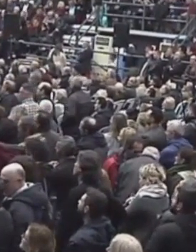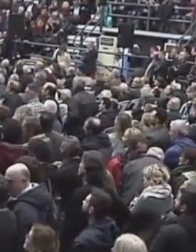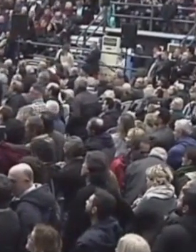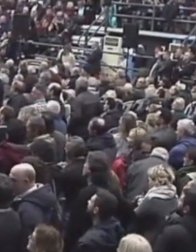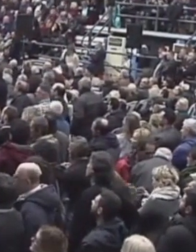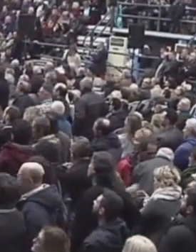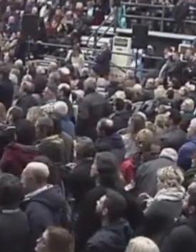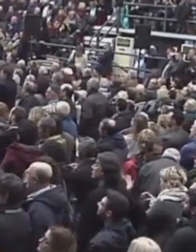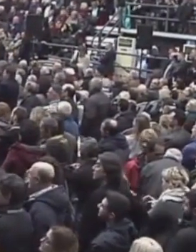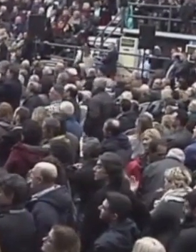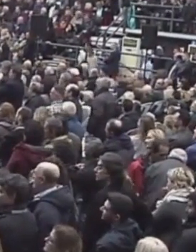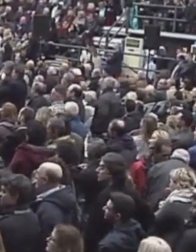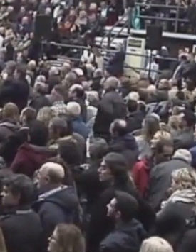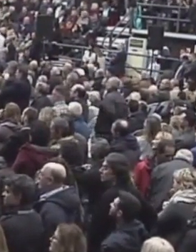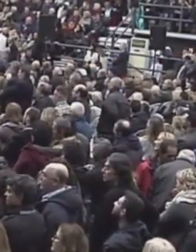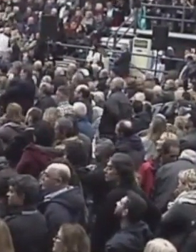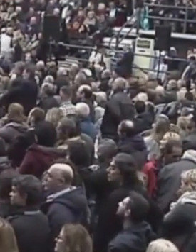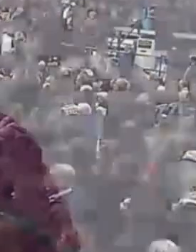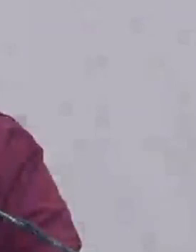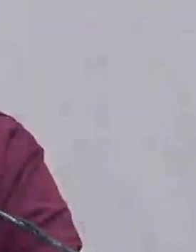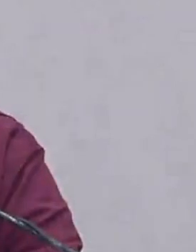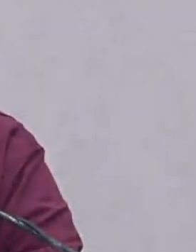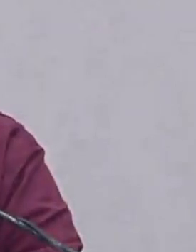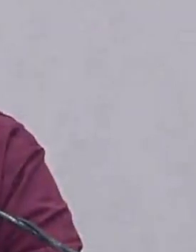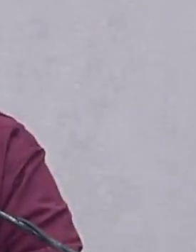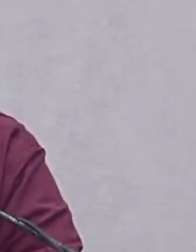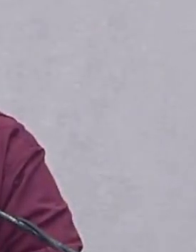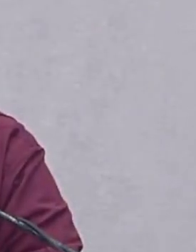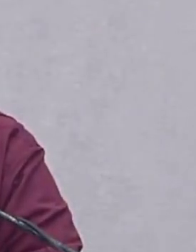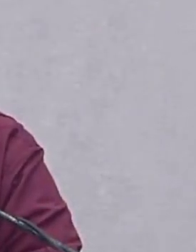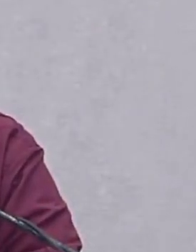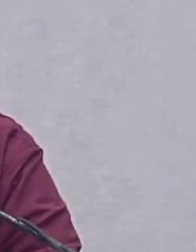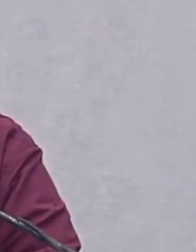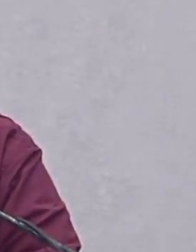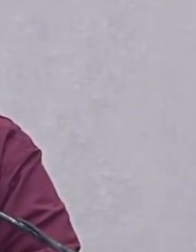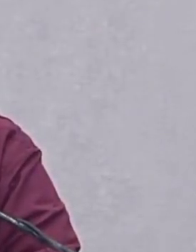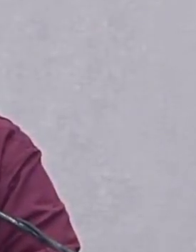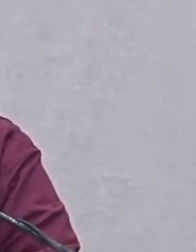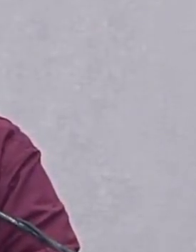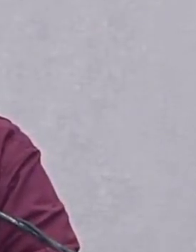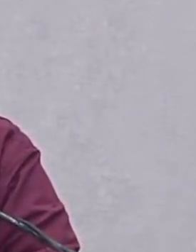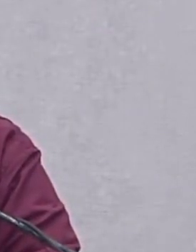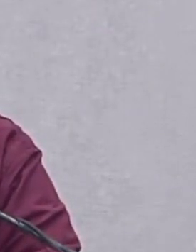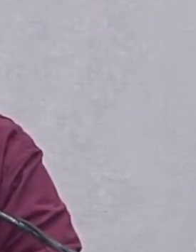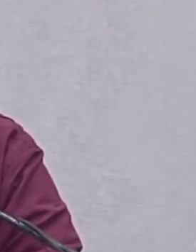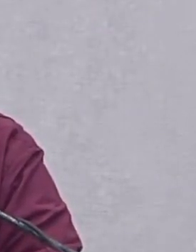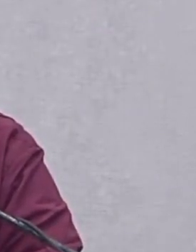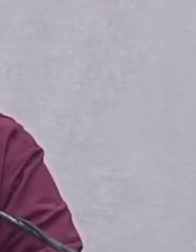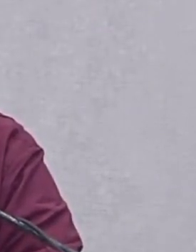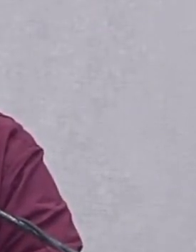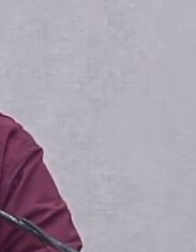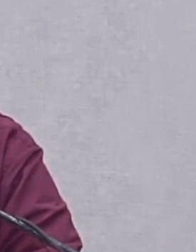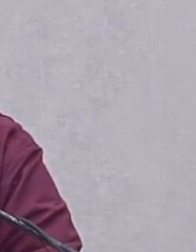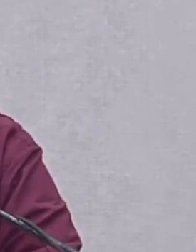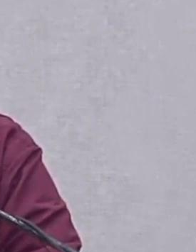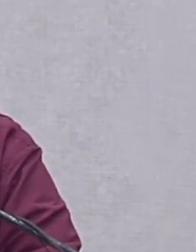Οι δημοτικές εκλογές πλησιάζουν. Η Δημοτική Αρχή σήμερα προκάλεσε αυτή τη συγκέντρωση προκειμένου